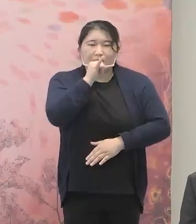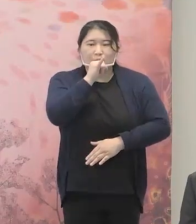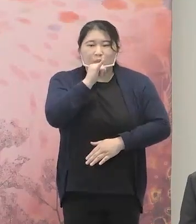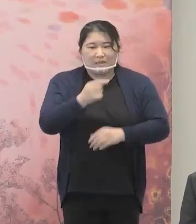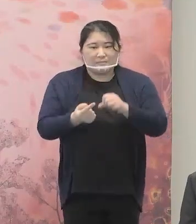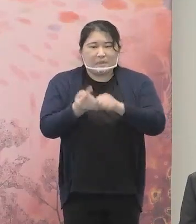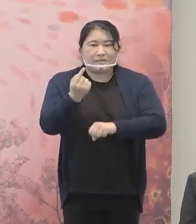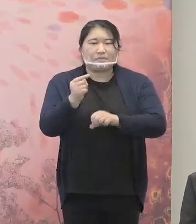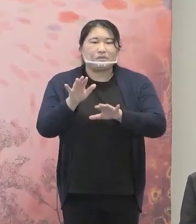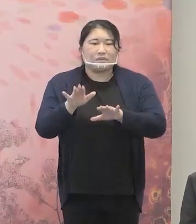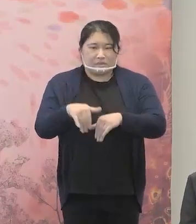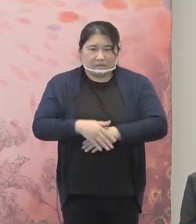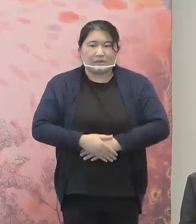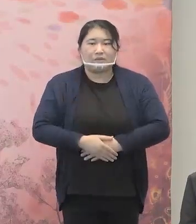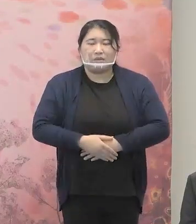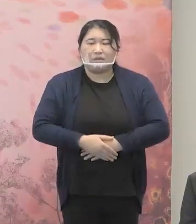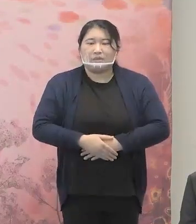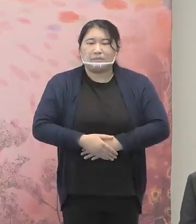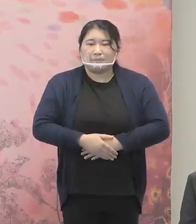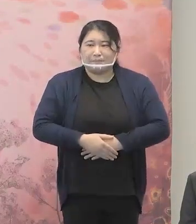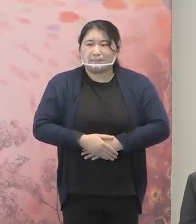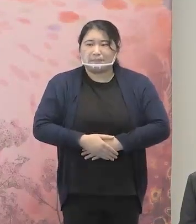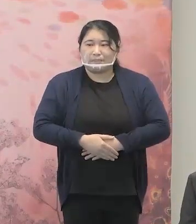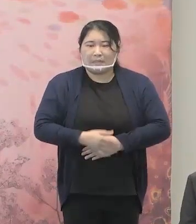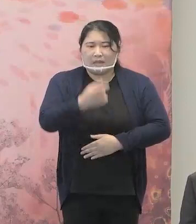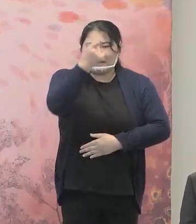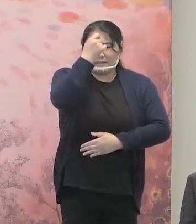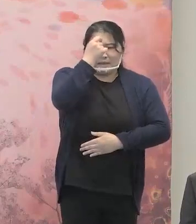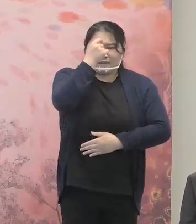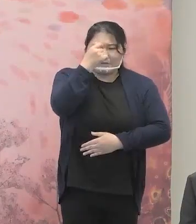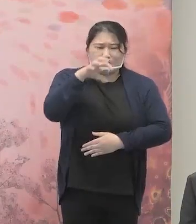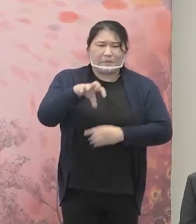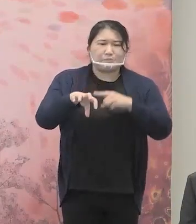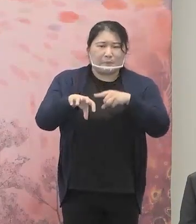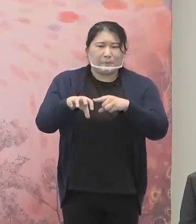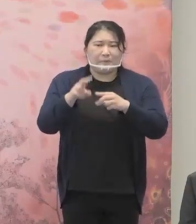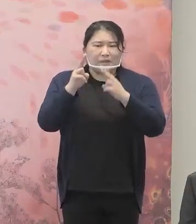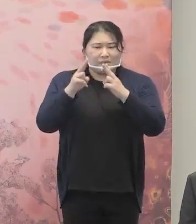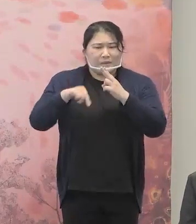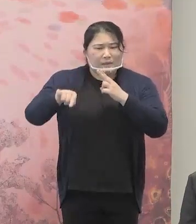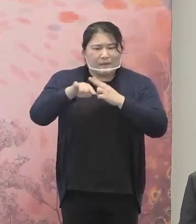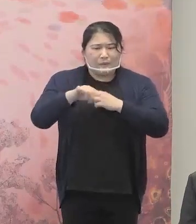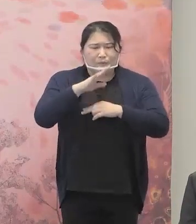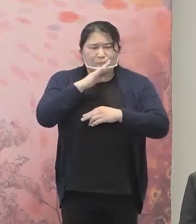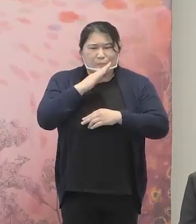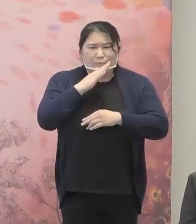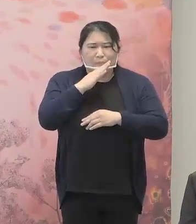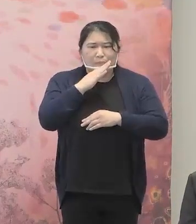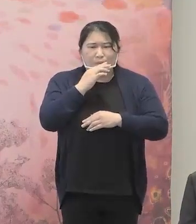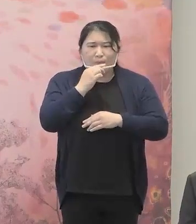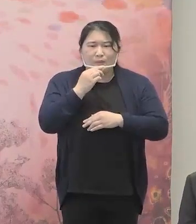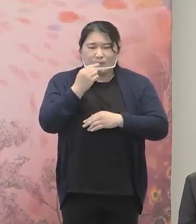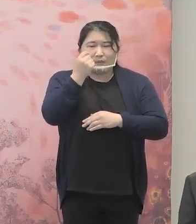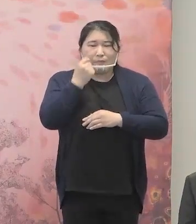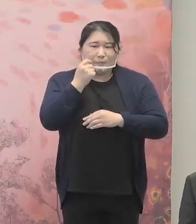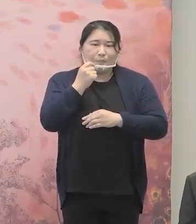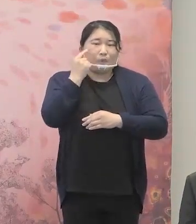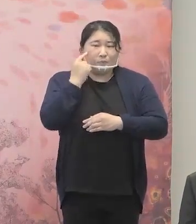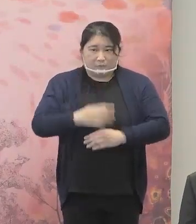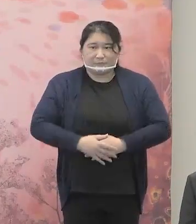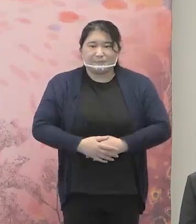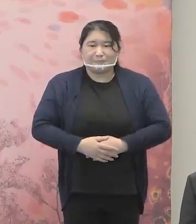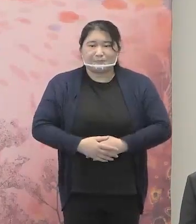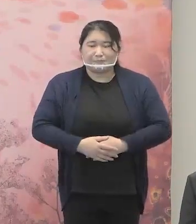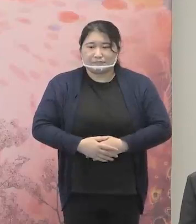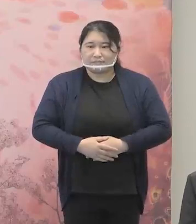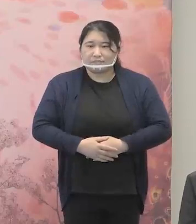今日動きがあるところでございます。まずは被害に遭われた事業者の皆様に心からお見舞い申し上げたいと思います。その上